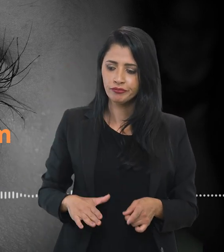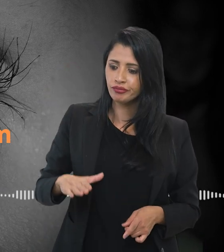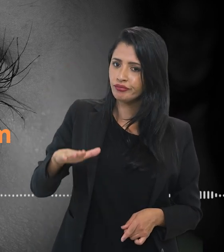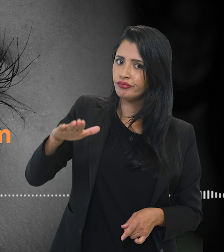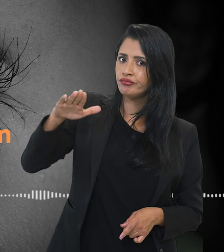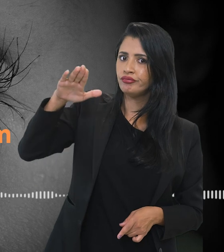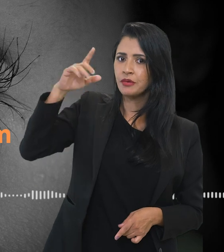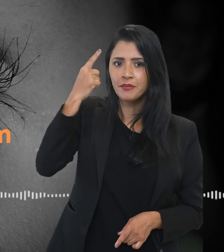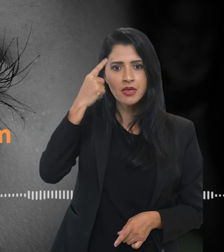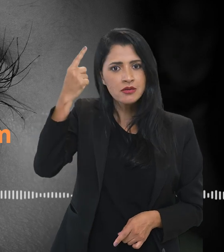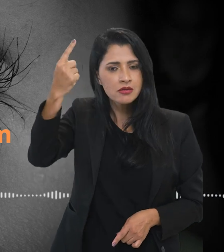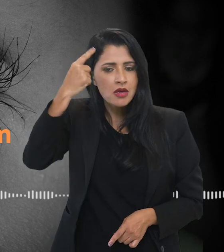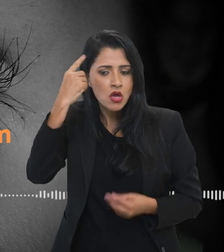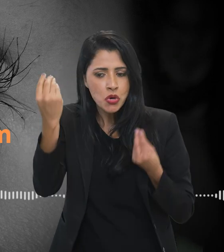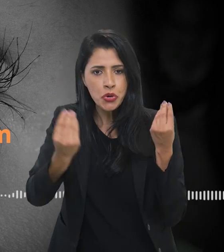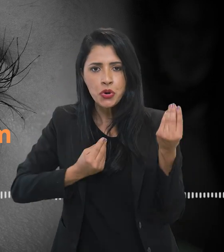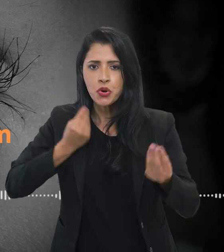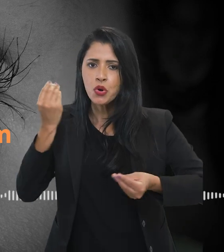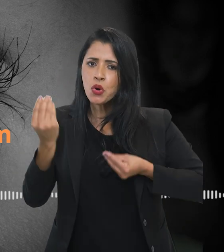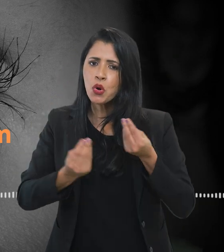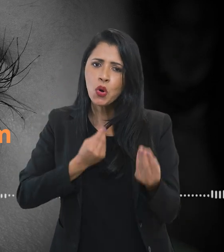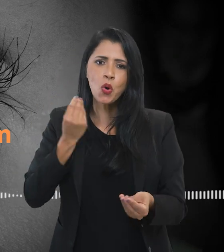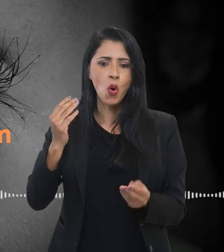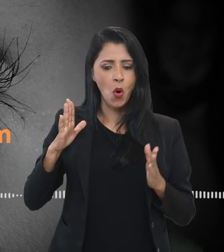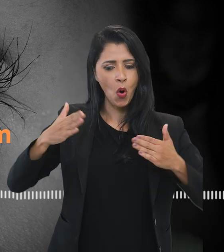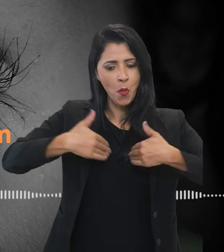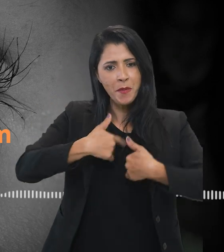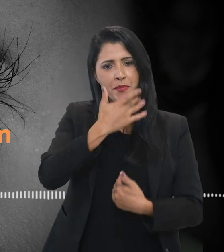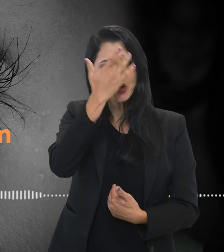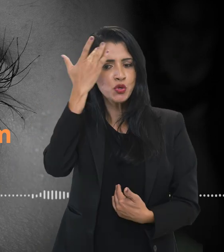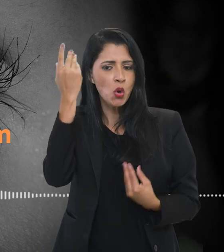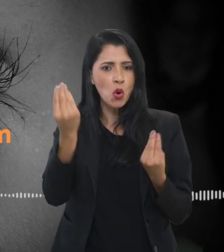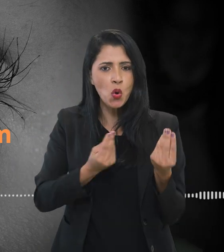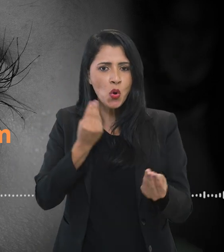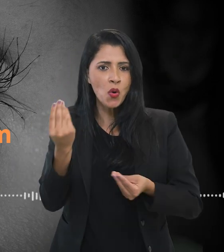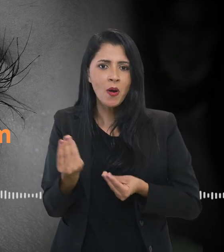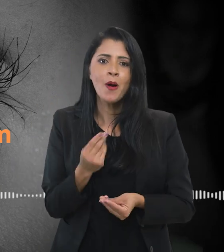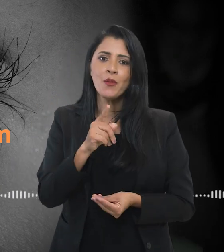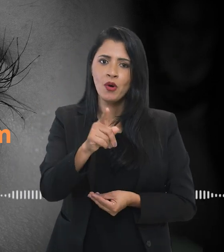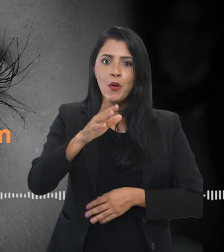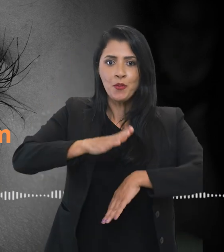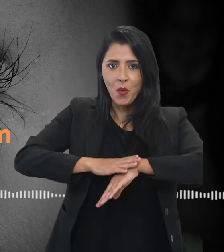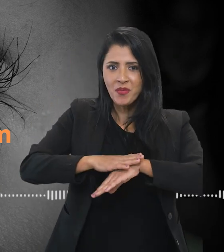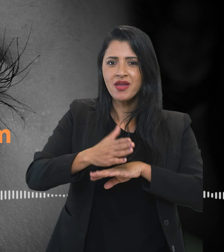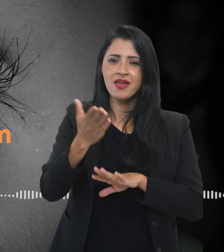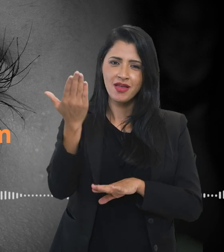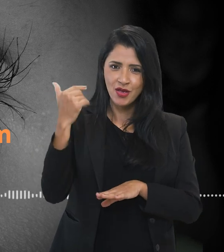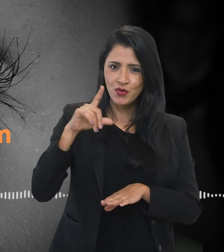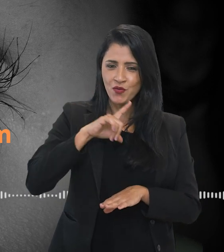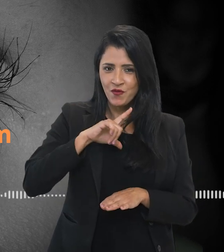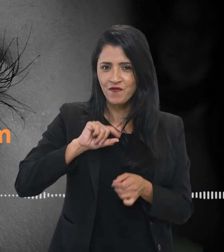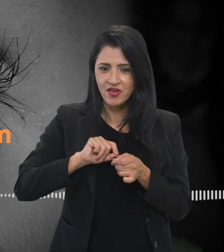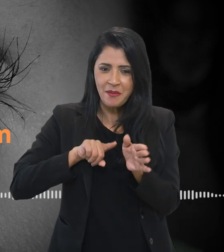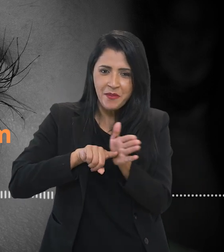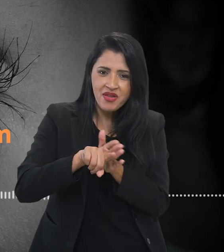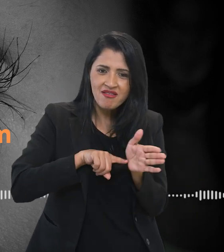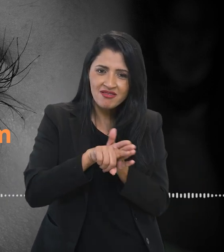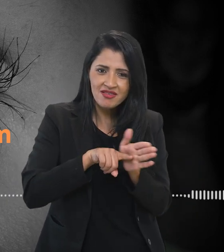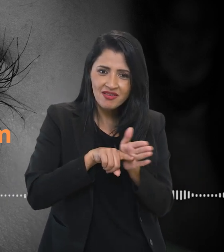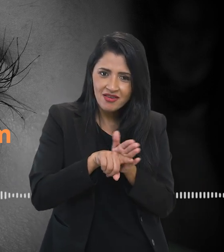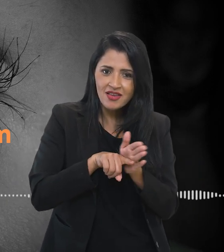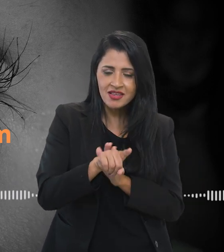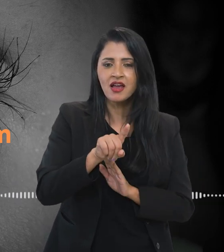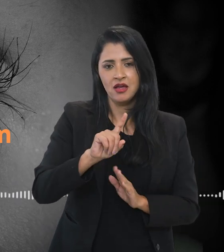cresceu com a ideia de como um corpo autista deve performar. E numa época que a gente fez uma pesquisa